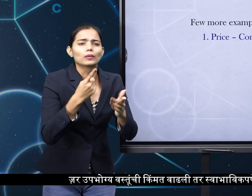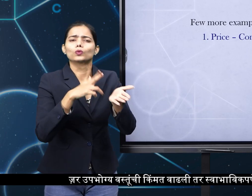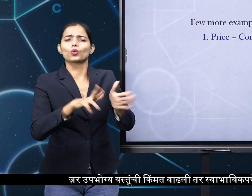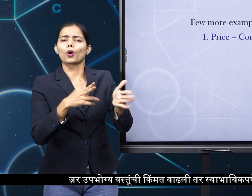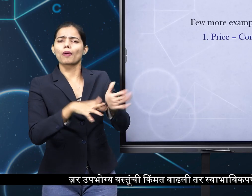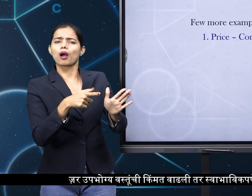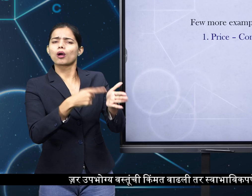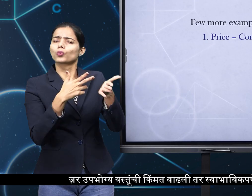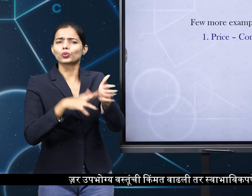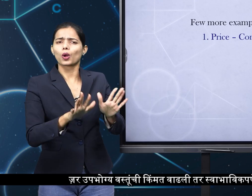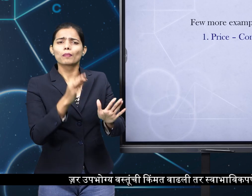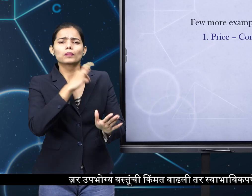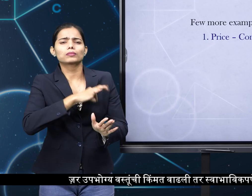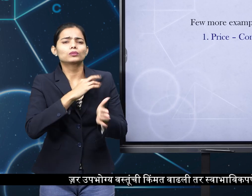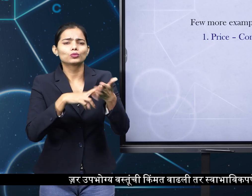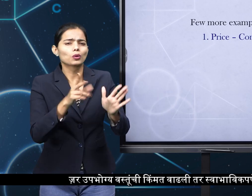आणि उलट होईल.